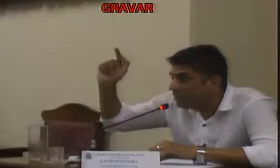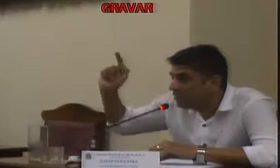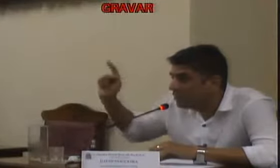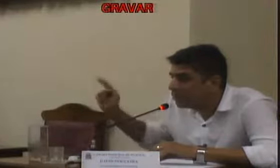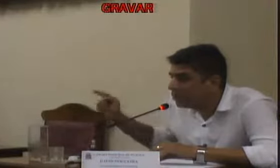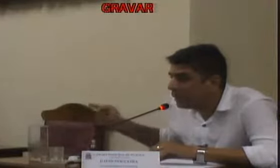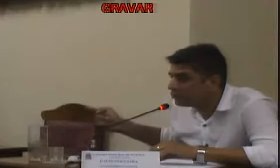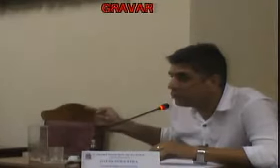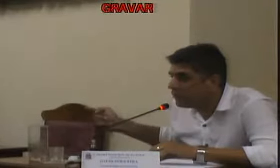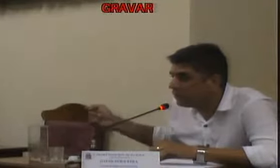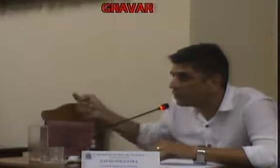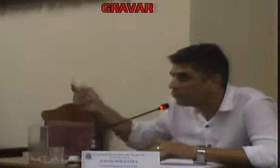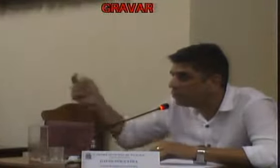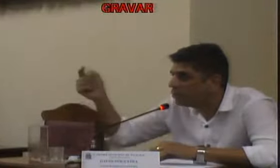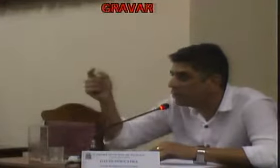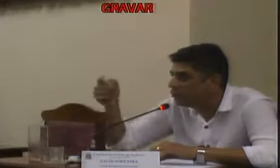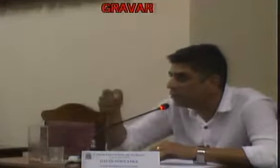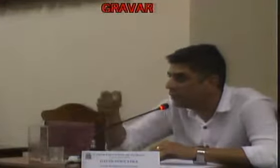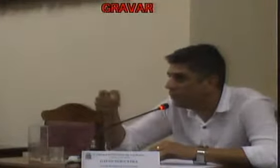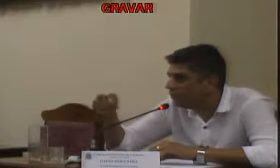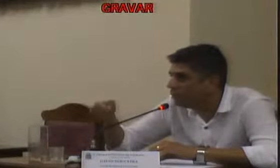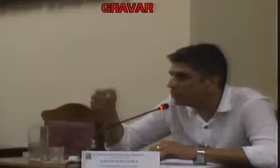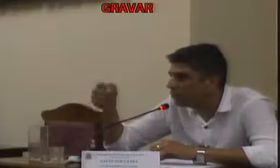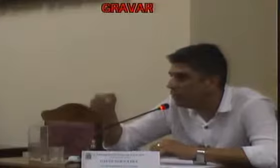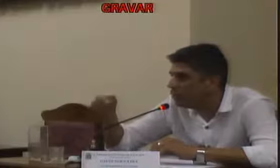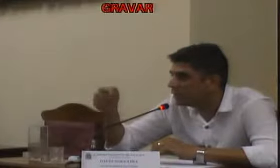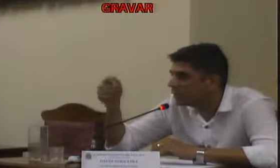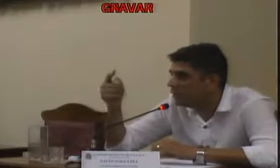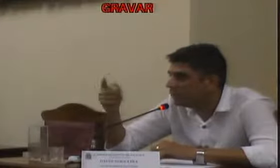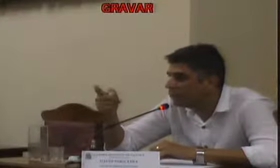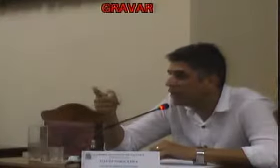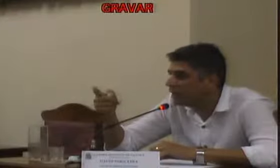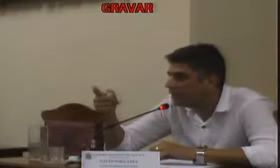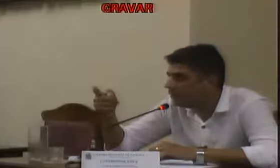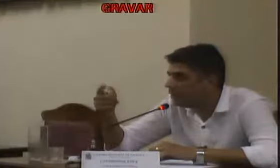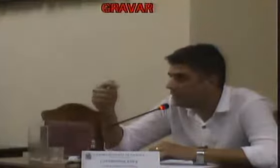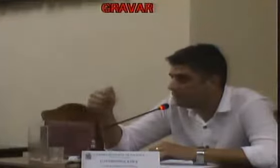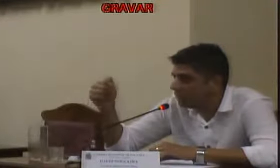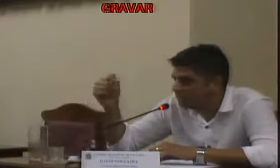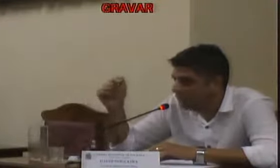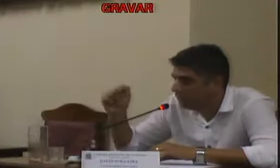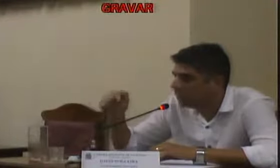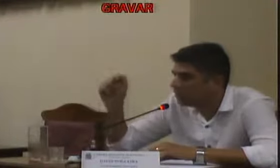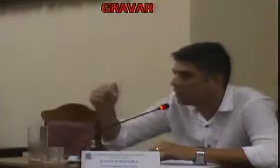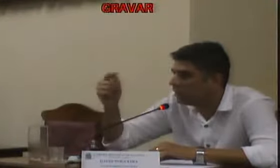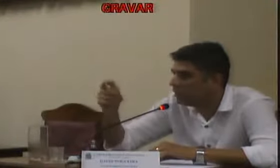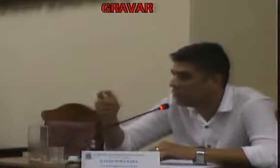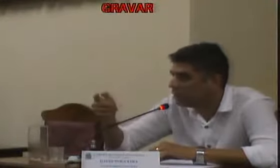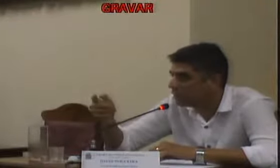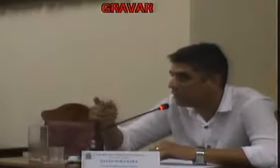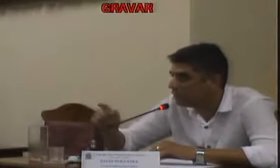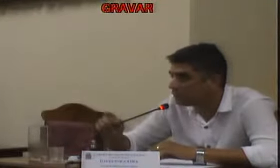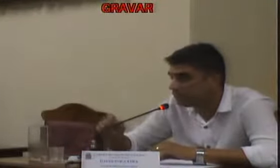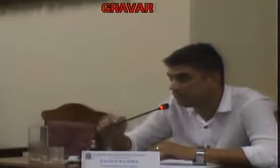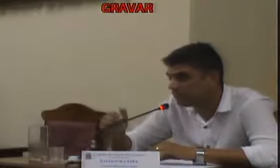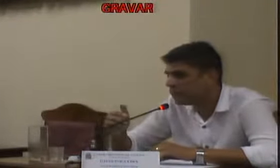parte também que pegou parte do Benfica todinha, subiu da Benfica no Cambota, foi até lá na Benfica, Biquinho e